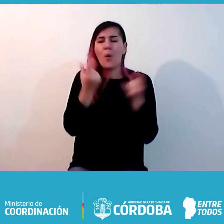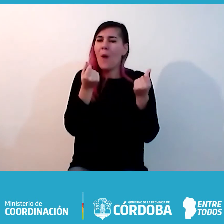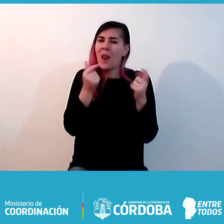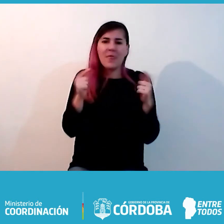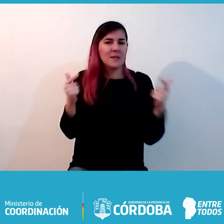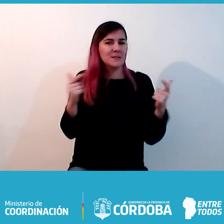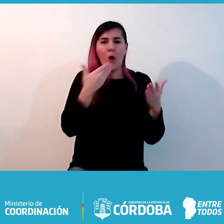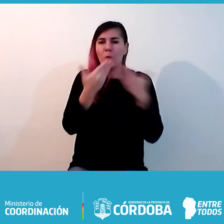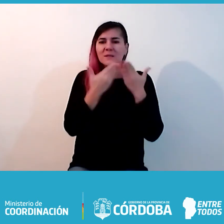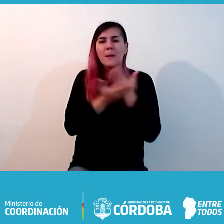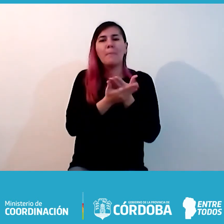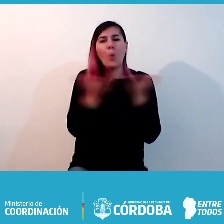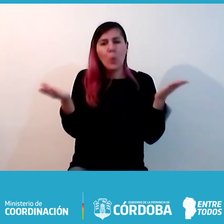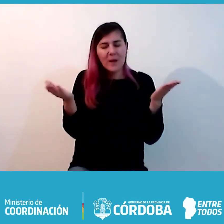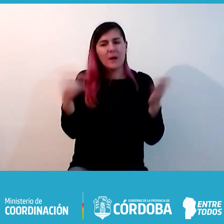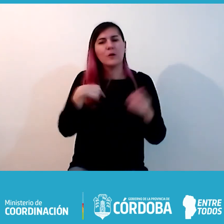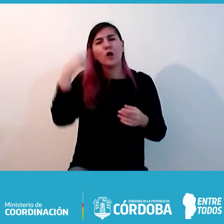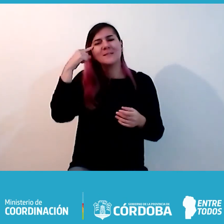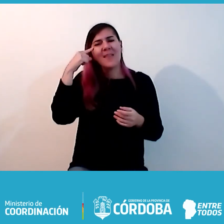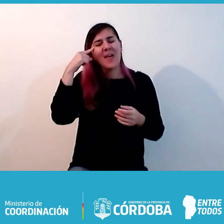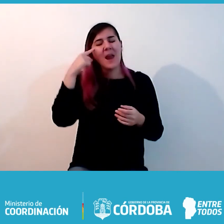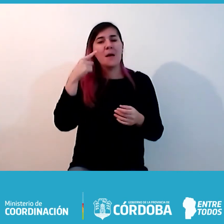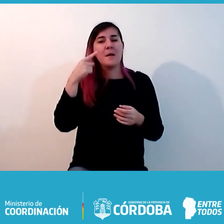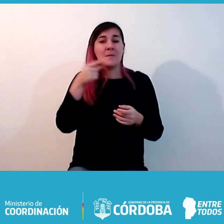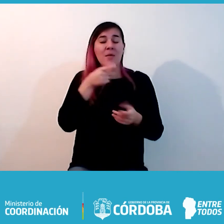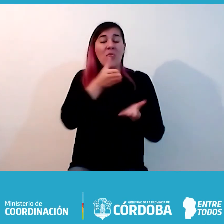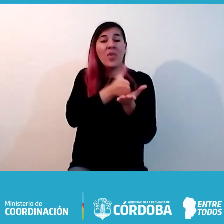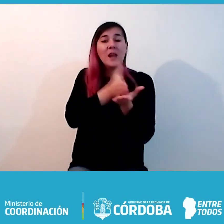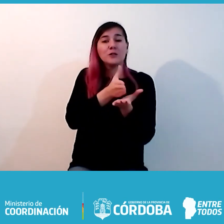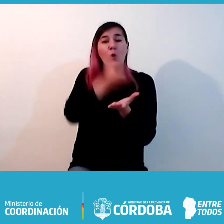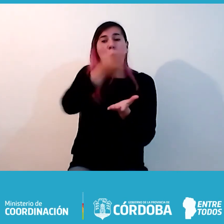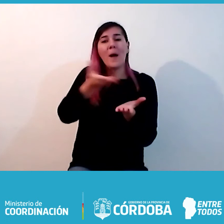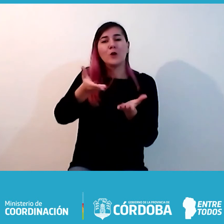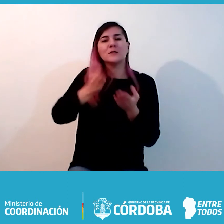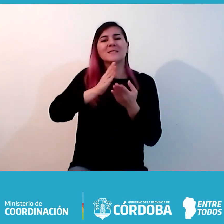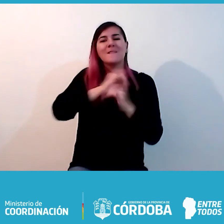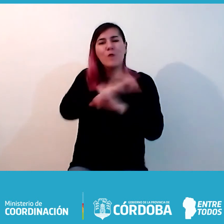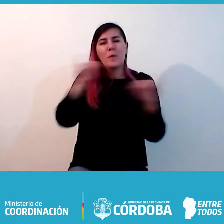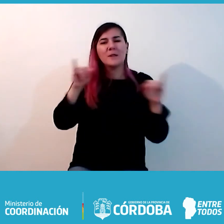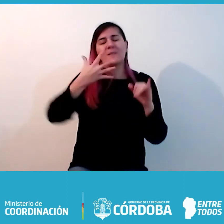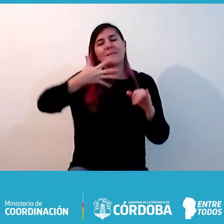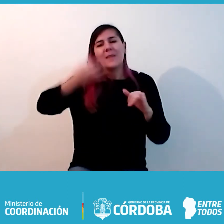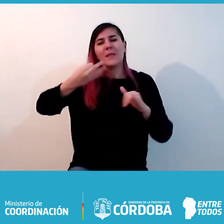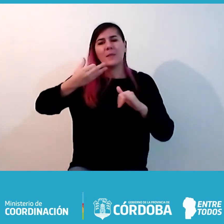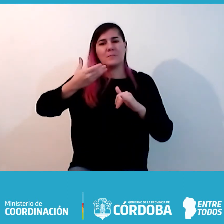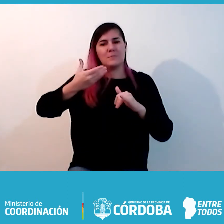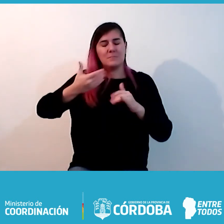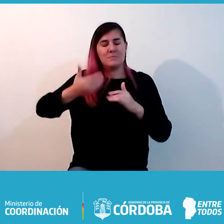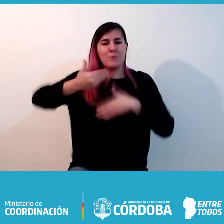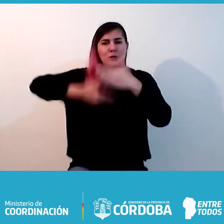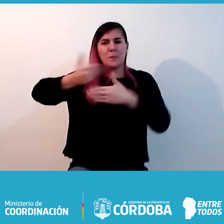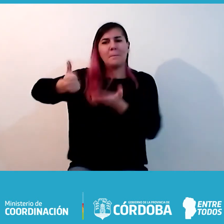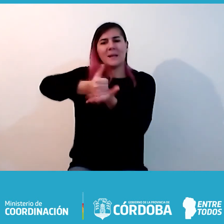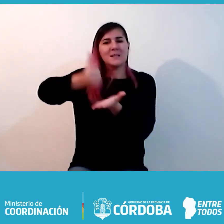a la audiencia pública, ya que considera que se vieron vulnerados los derechos humanos a la información y al verdadero proceso de participación